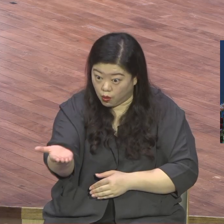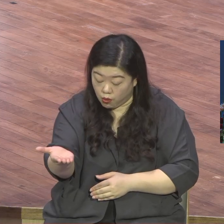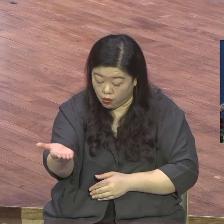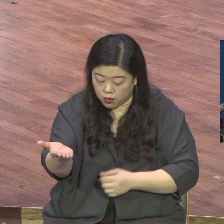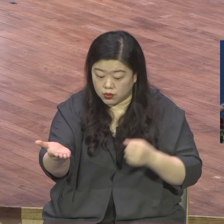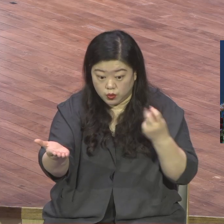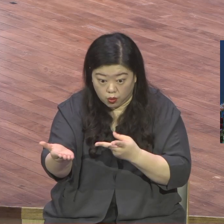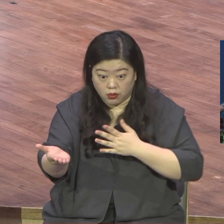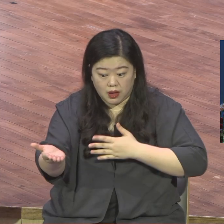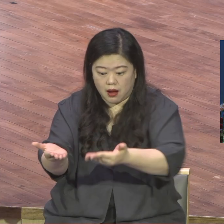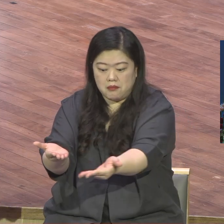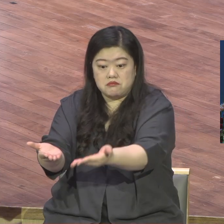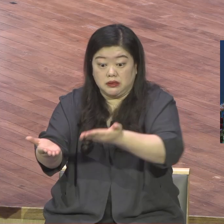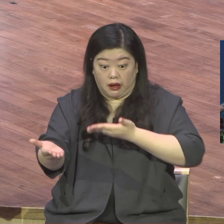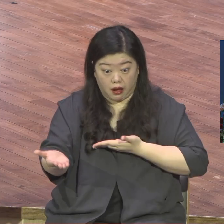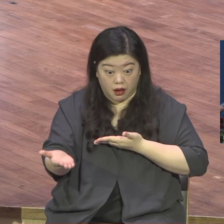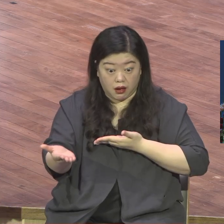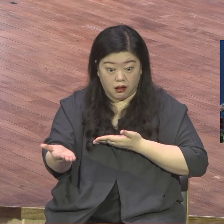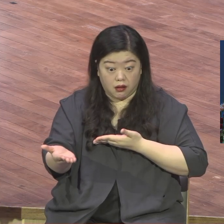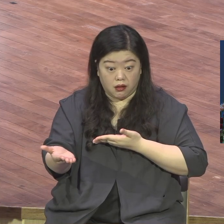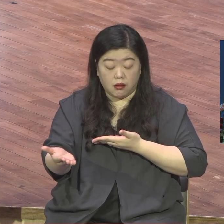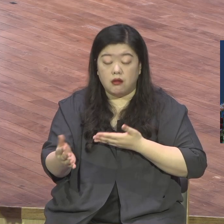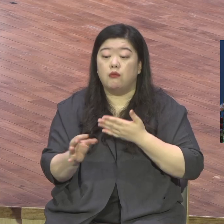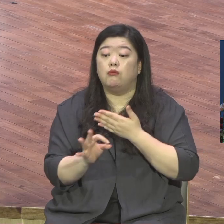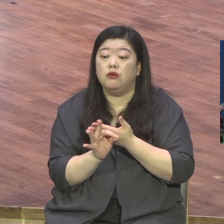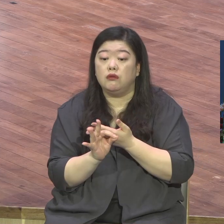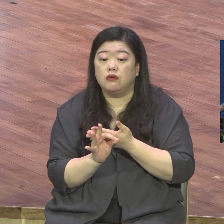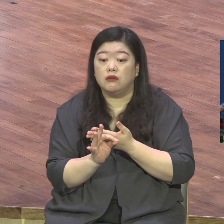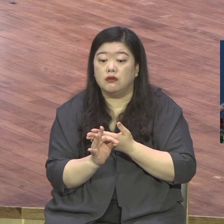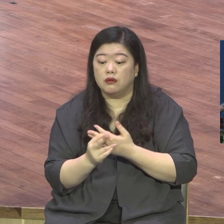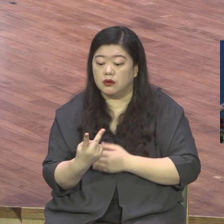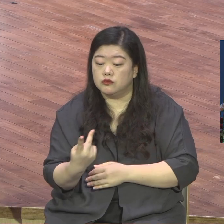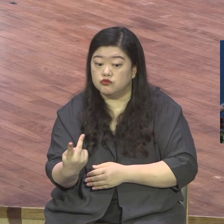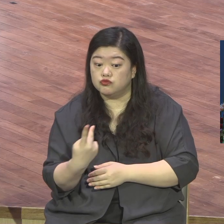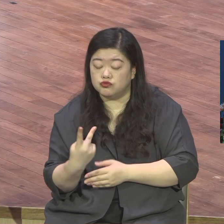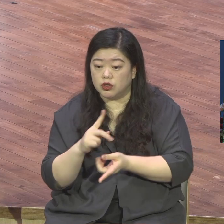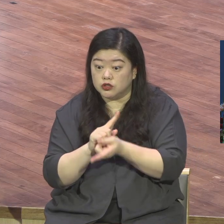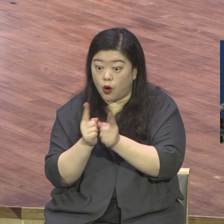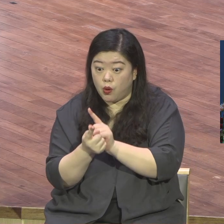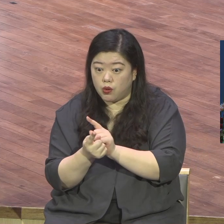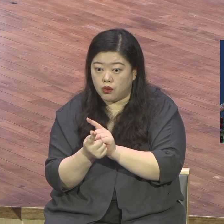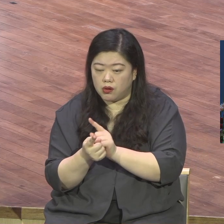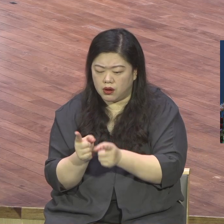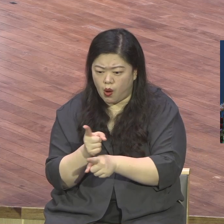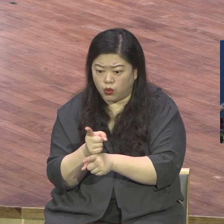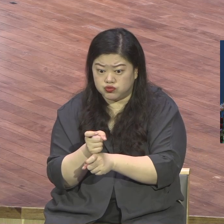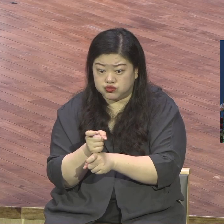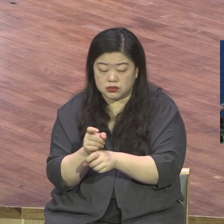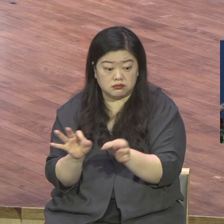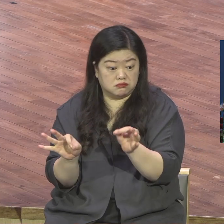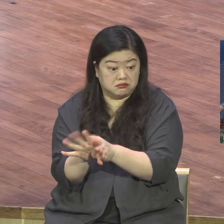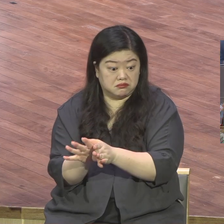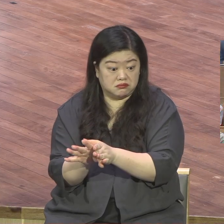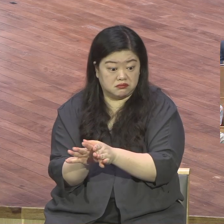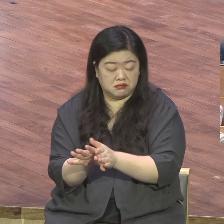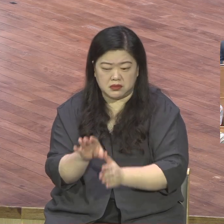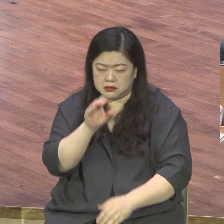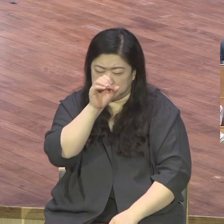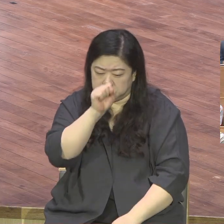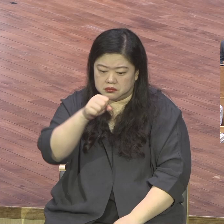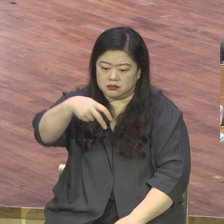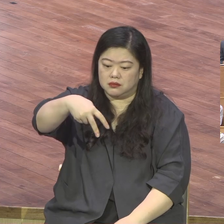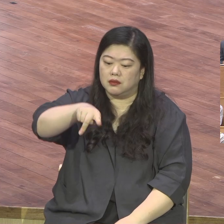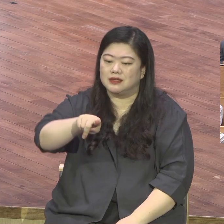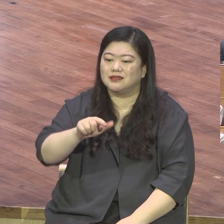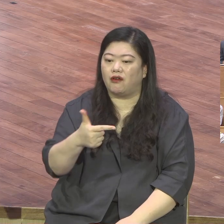하면 이 바탕으로 선으로 악을 이길 수 있는 힘을 주신다.